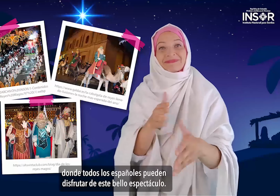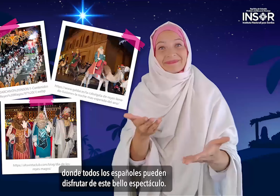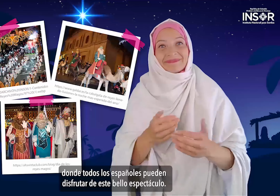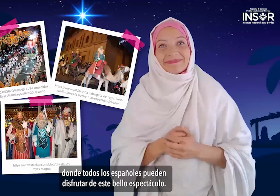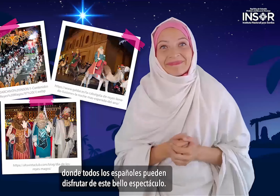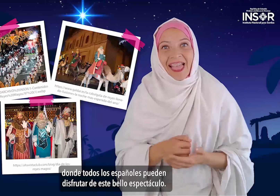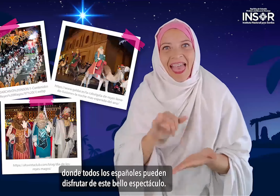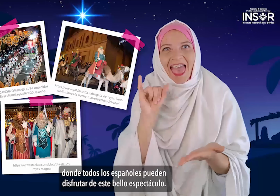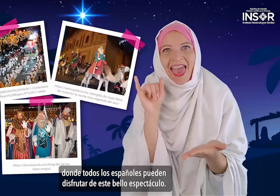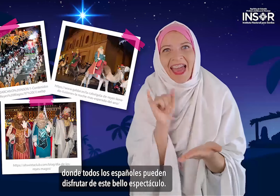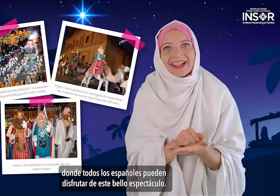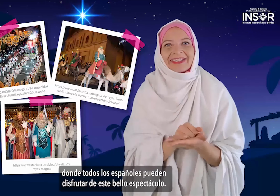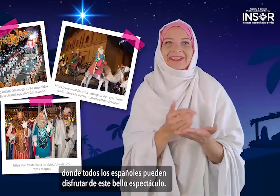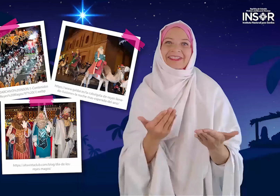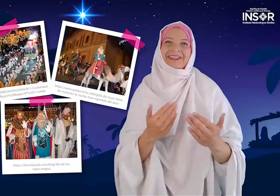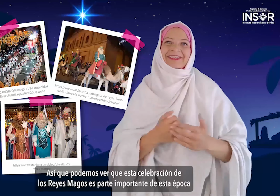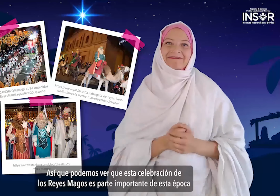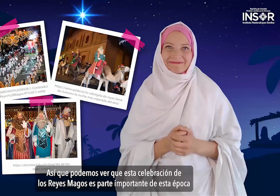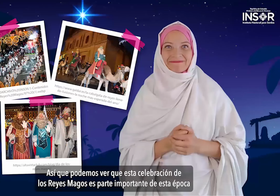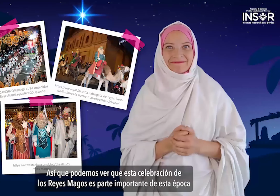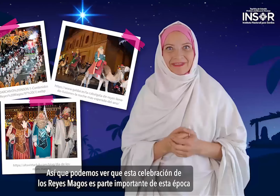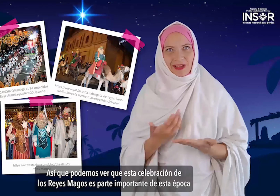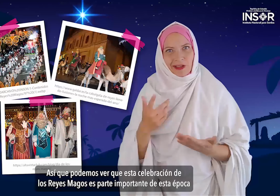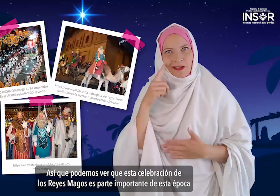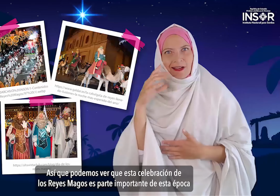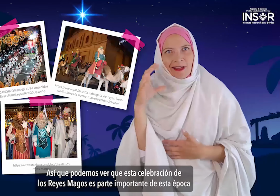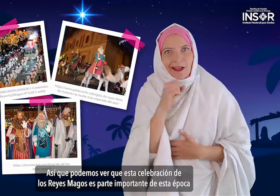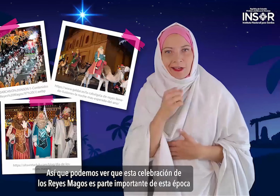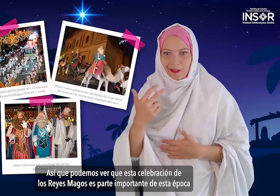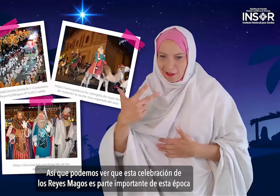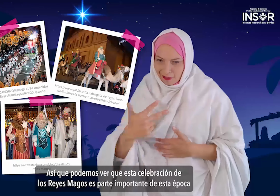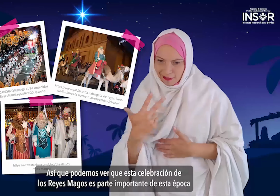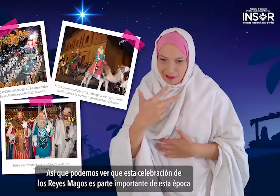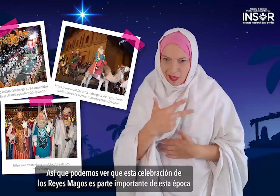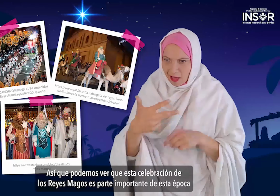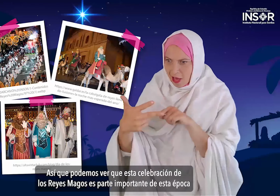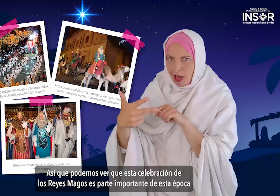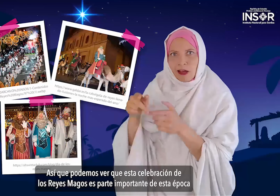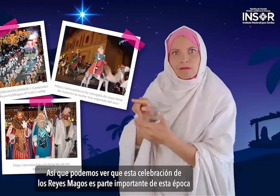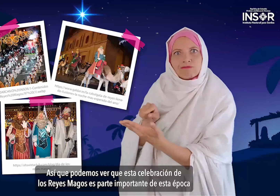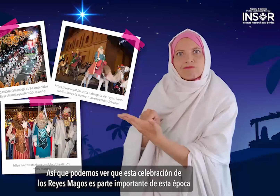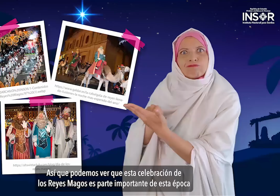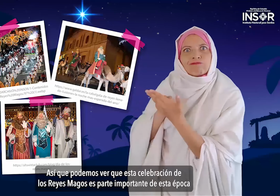de este bello espectáculo. Así que, podemos ver que esta celebración de los reyes magos es parte